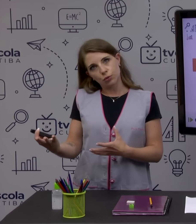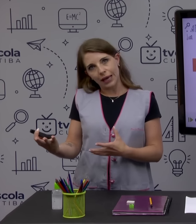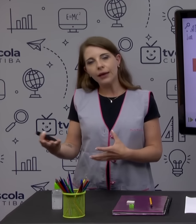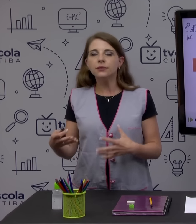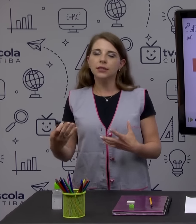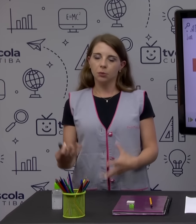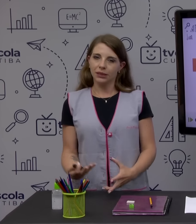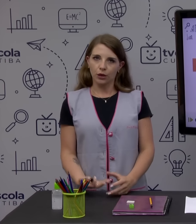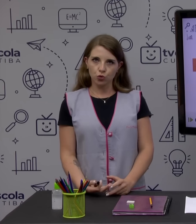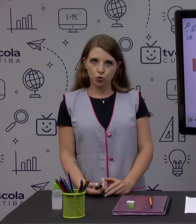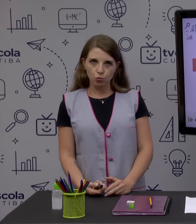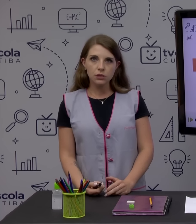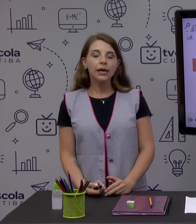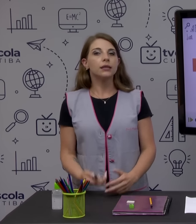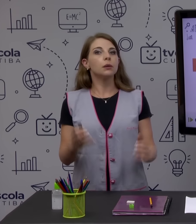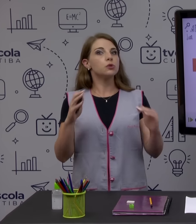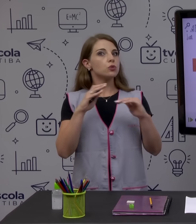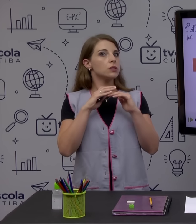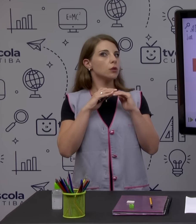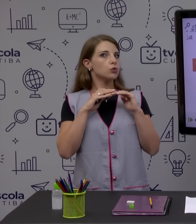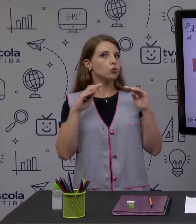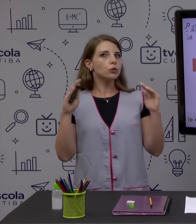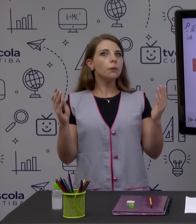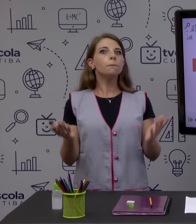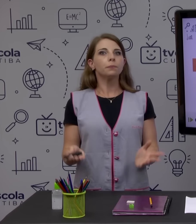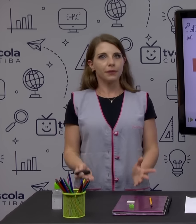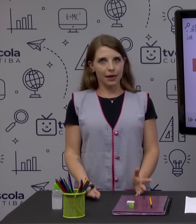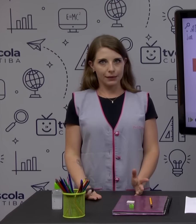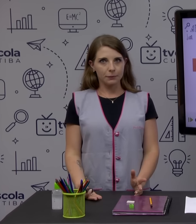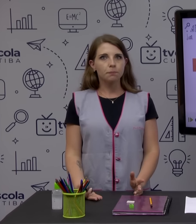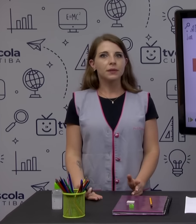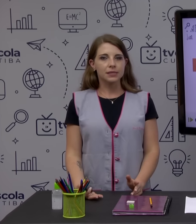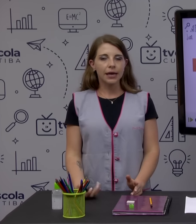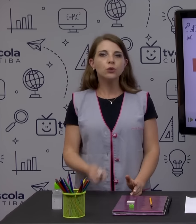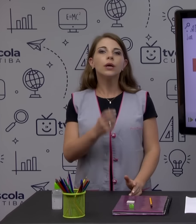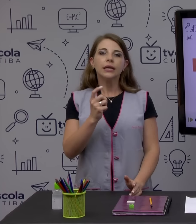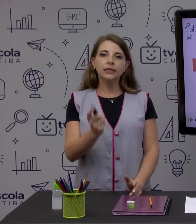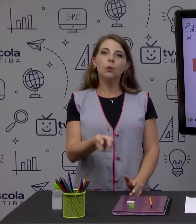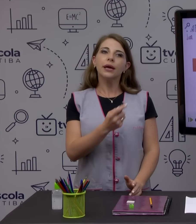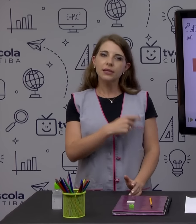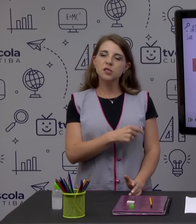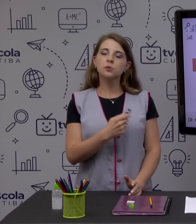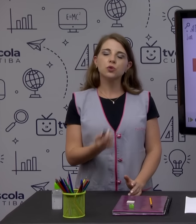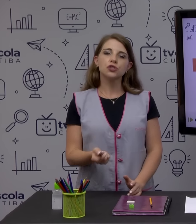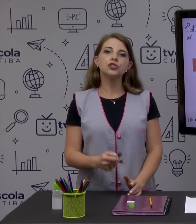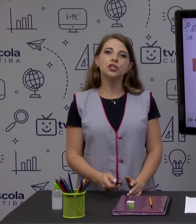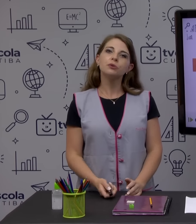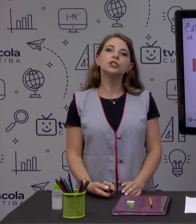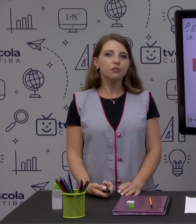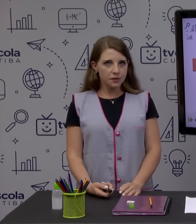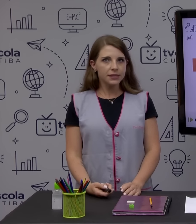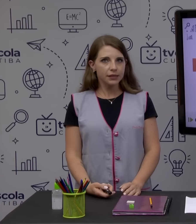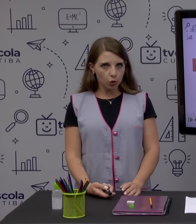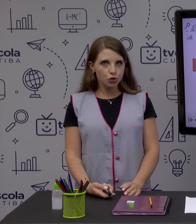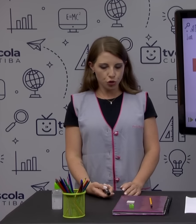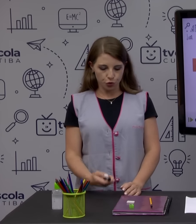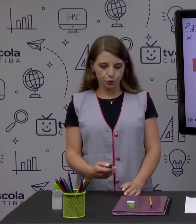escutar determinados sons e tem pessoas que não escutam nada, tá certo? Então, essas pessoas a gente chama de deficiente auditivo.